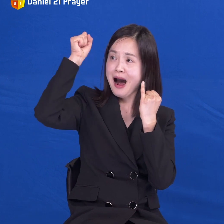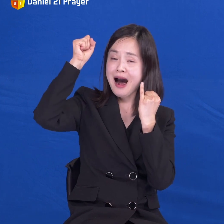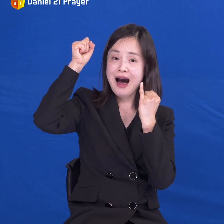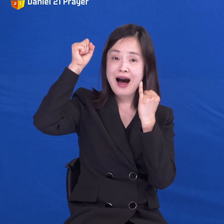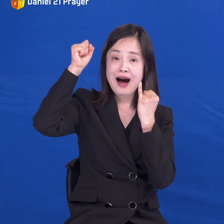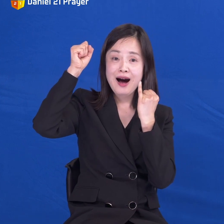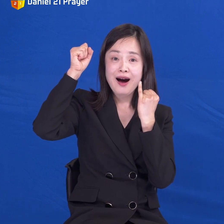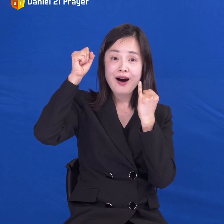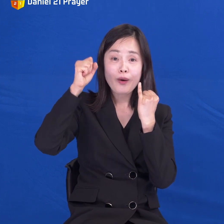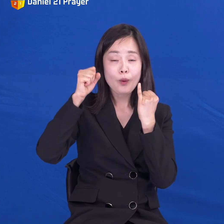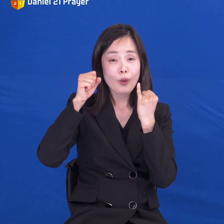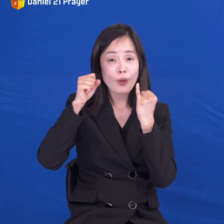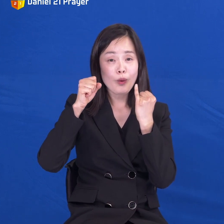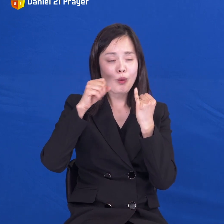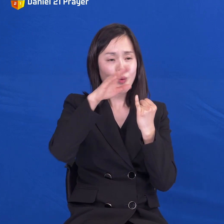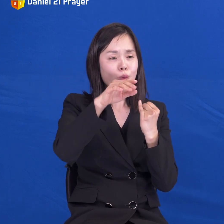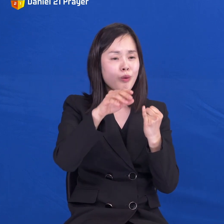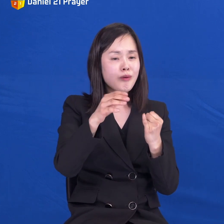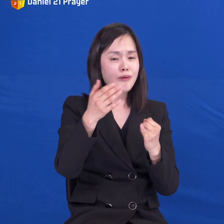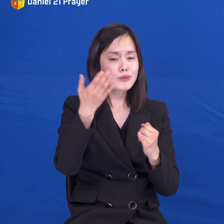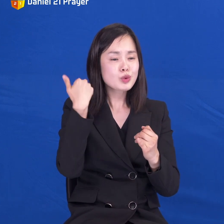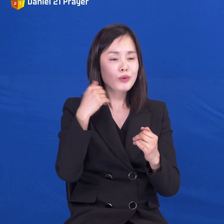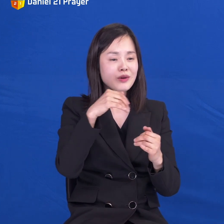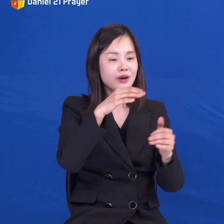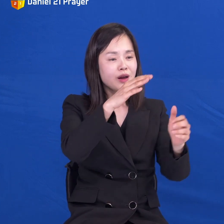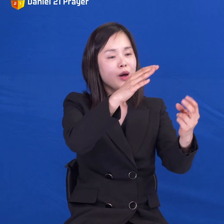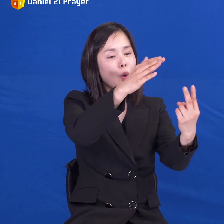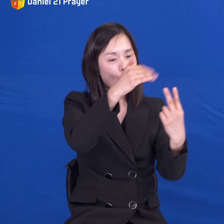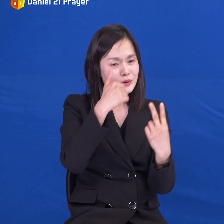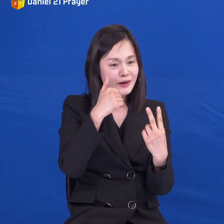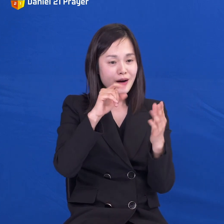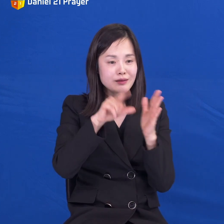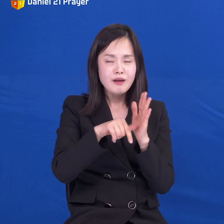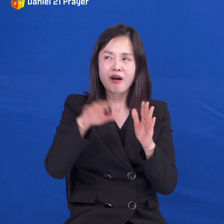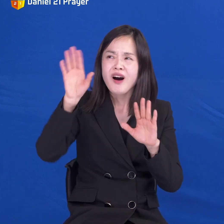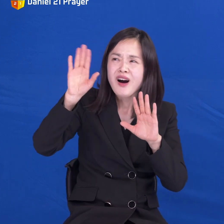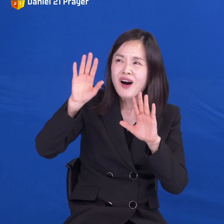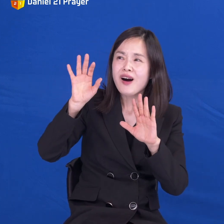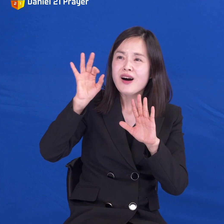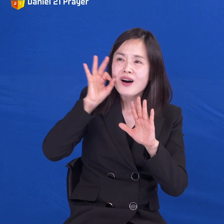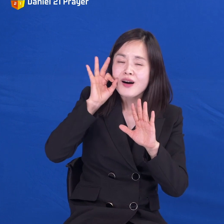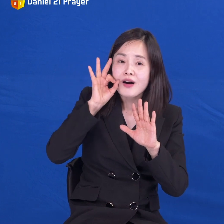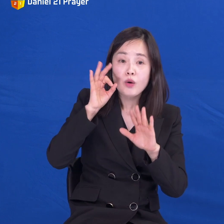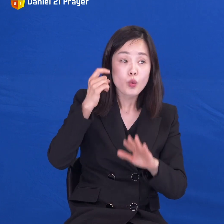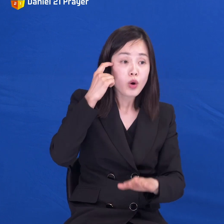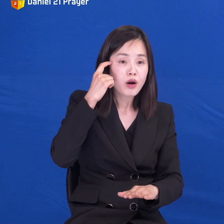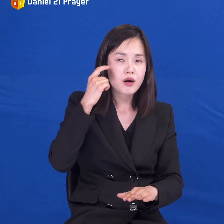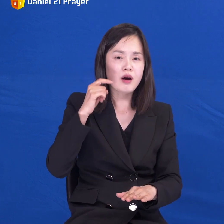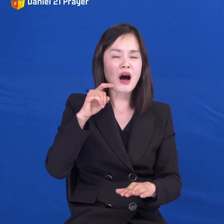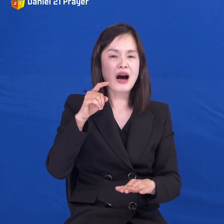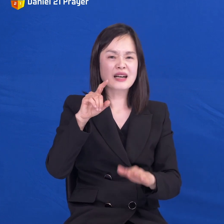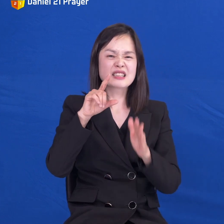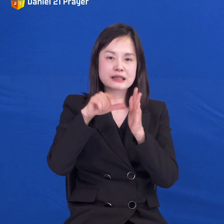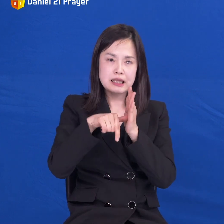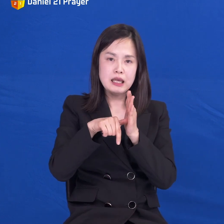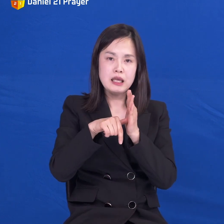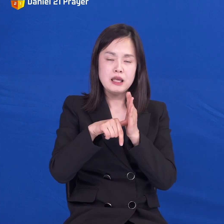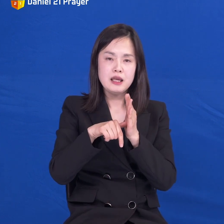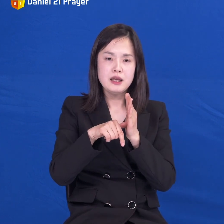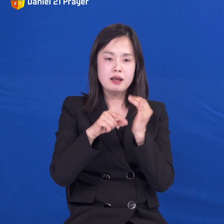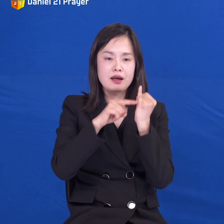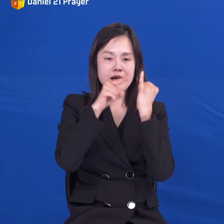아니 근데 그때 나오랄 때 안 나왔어요? 그랬더니 사실은 산부인과 수술을 했는데 의사가 아이를 가질 수 없다고